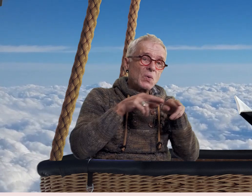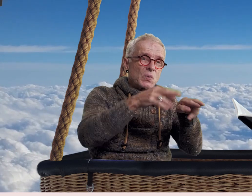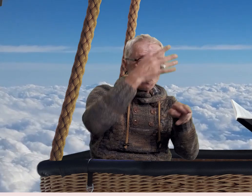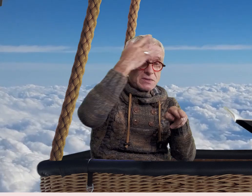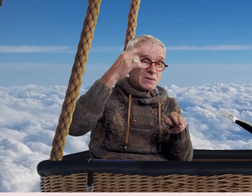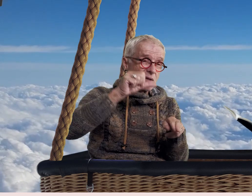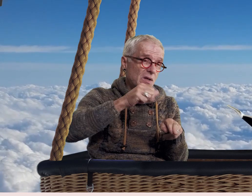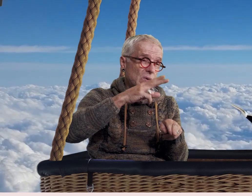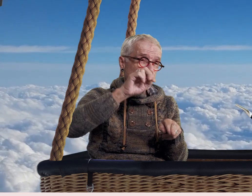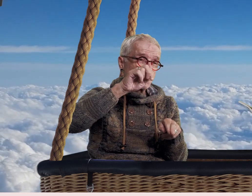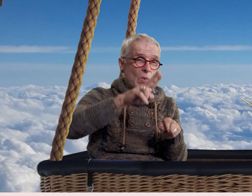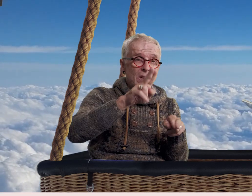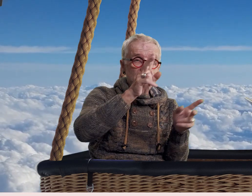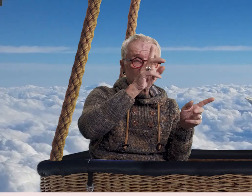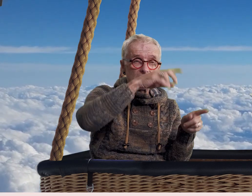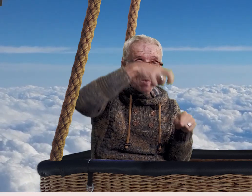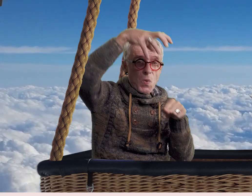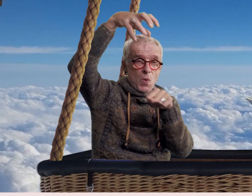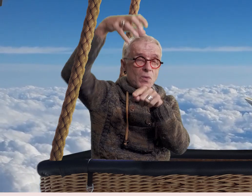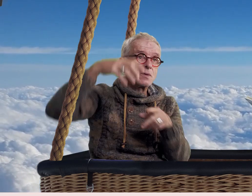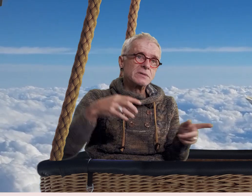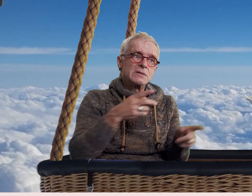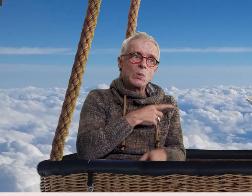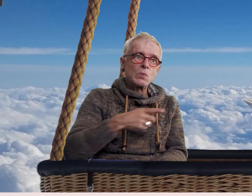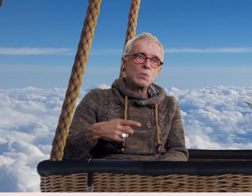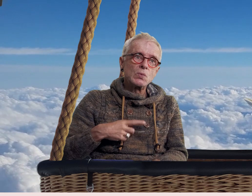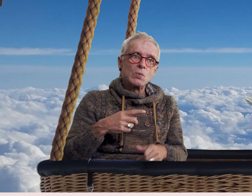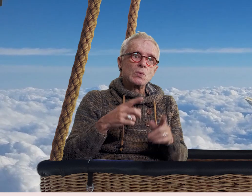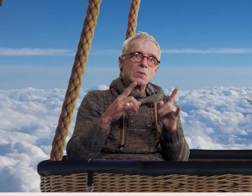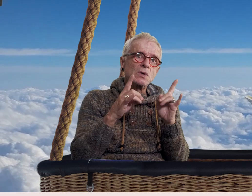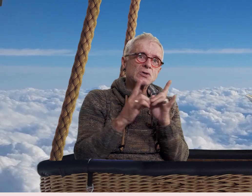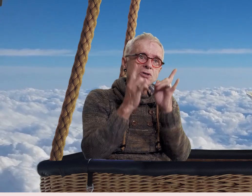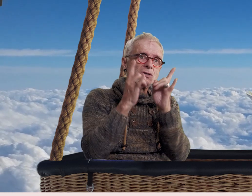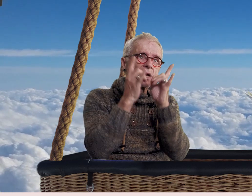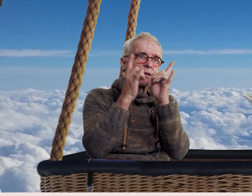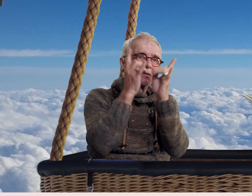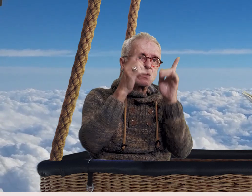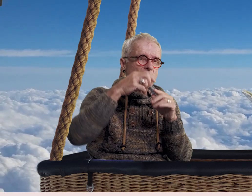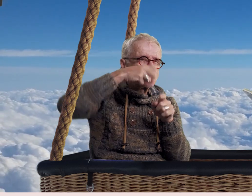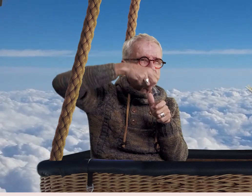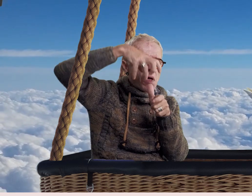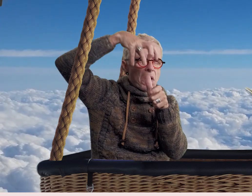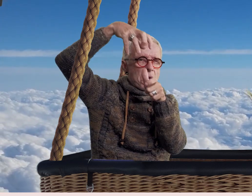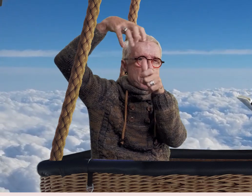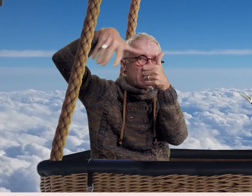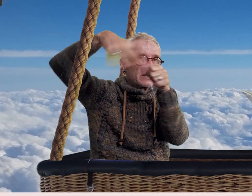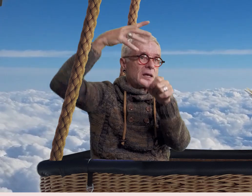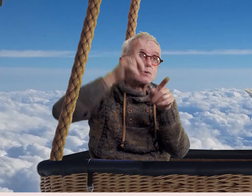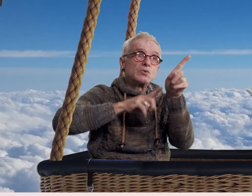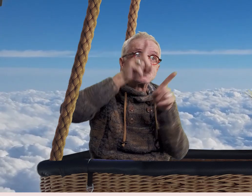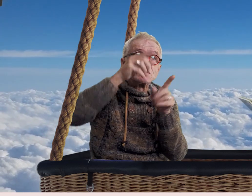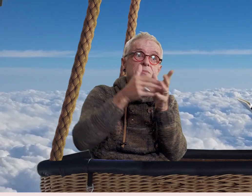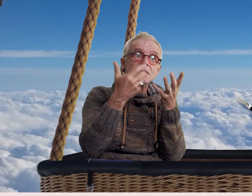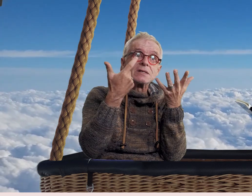rivages inconnus. Et le duc de Chartres a déployé beaucoup d'adresses et de présences d'esprit dans son ascension du 15 juillet